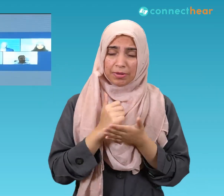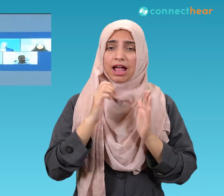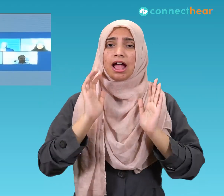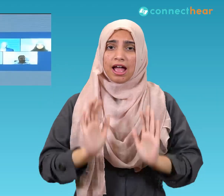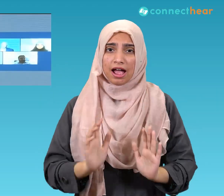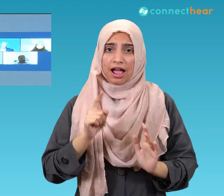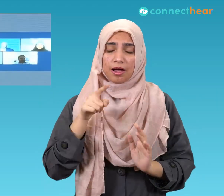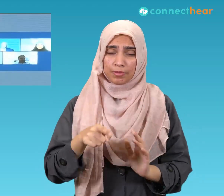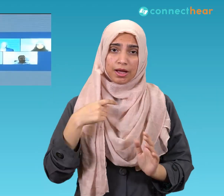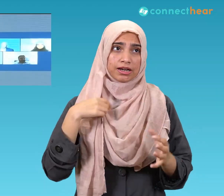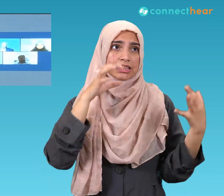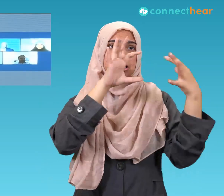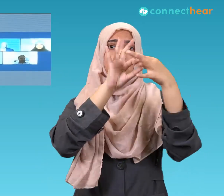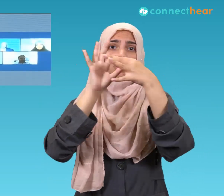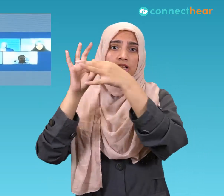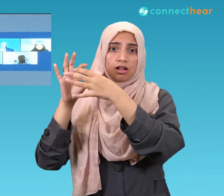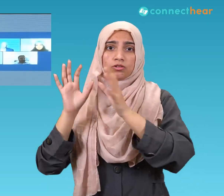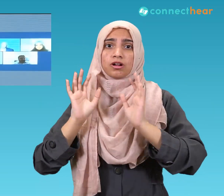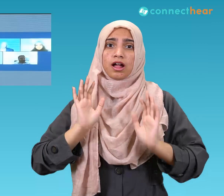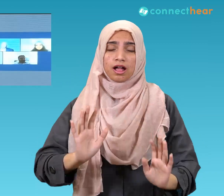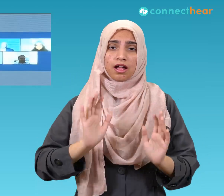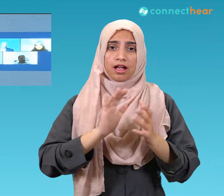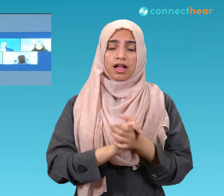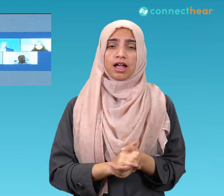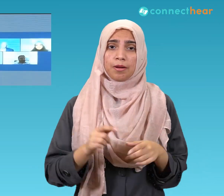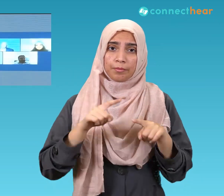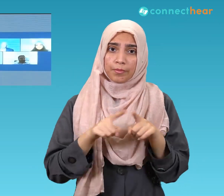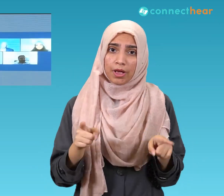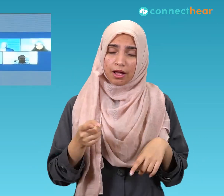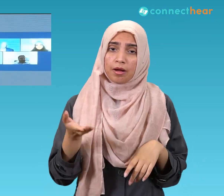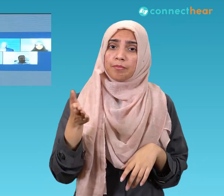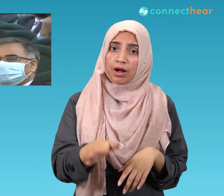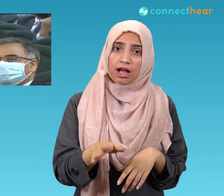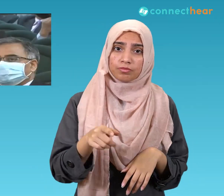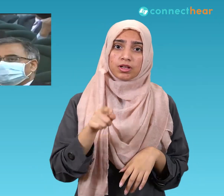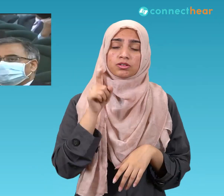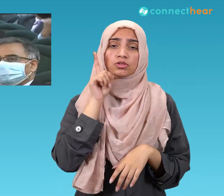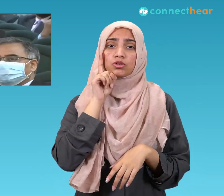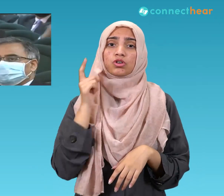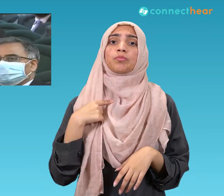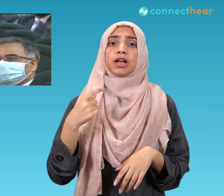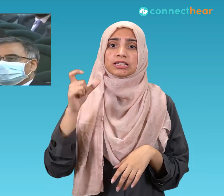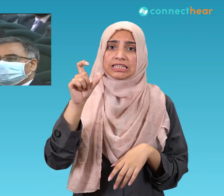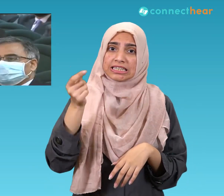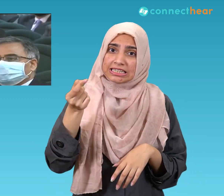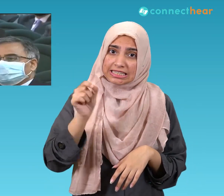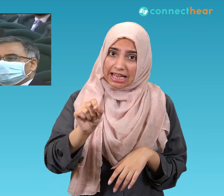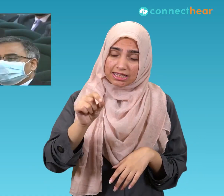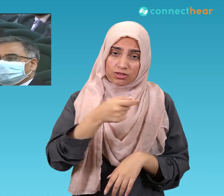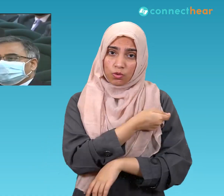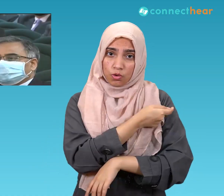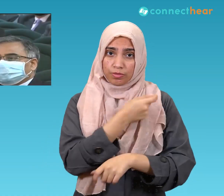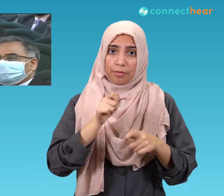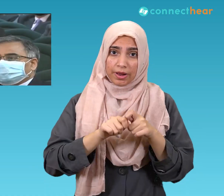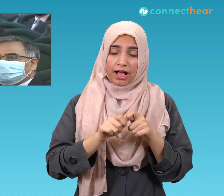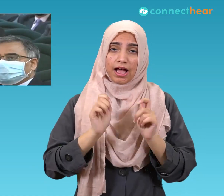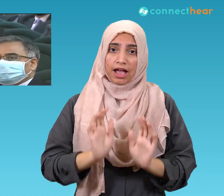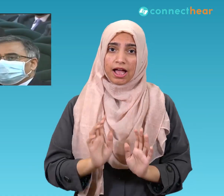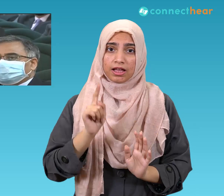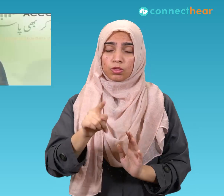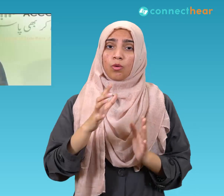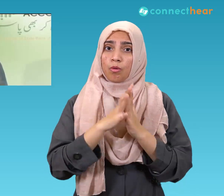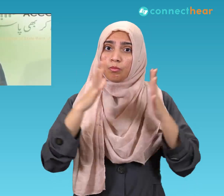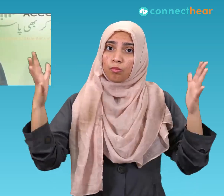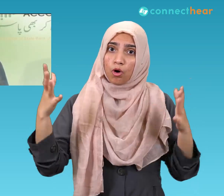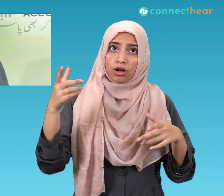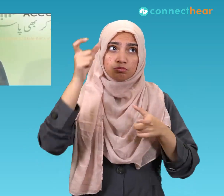کی جب میں نے فنڈ ریزنگ شروع کی تو سب سے زیادہ مجھے رسپانس اوورسیز پاکستانیز کا ملا. تو تب مجھے